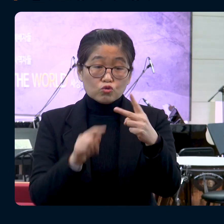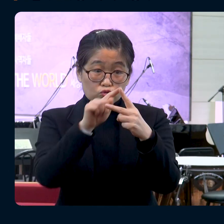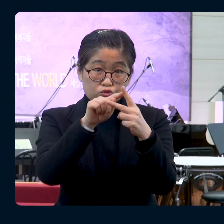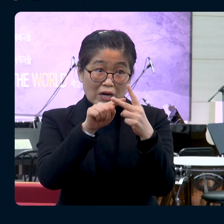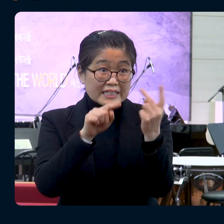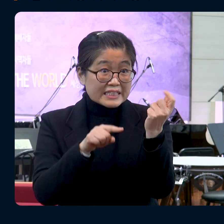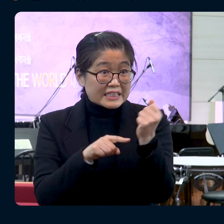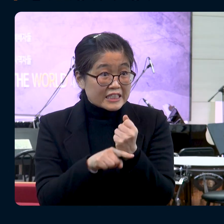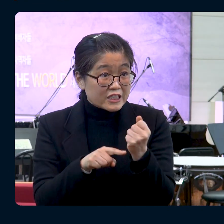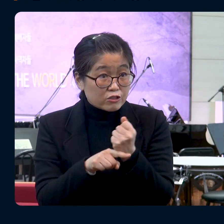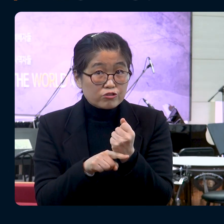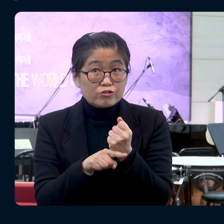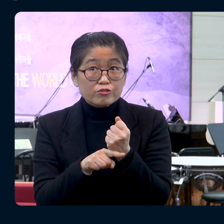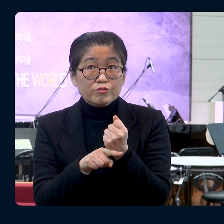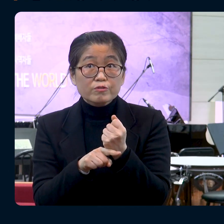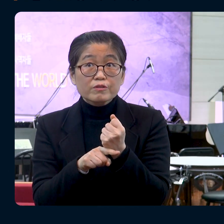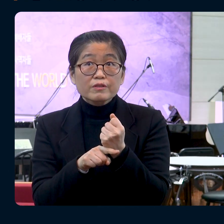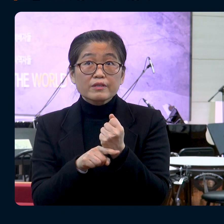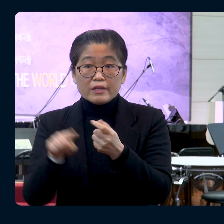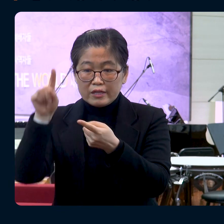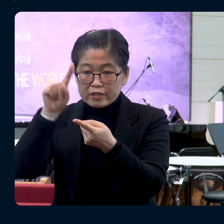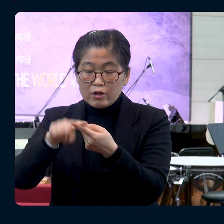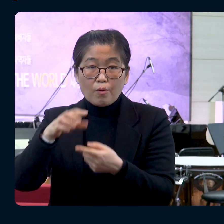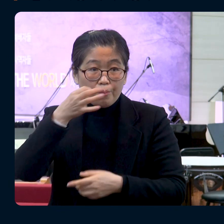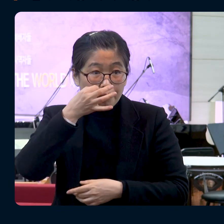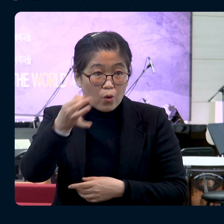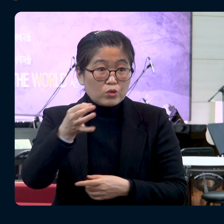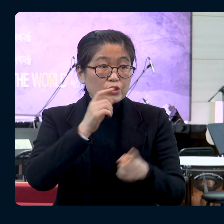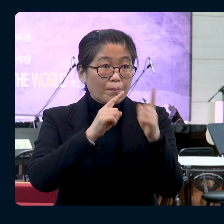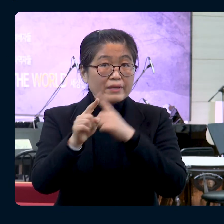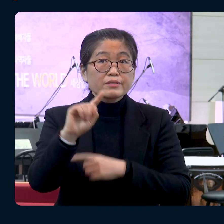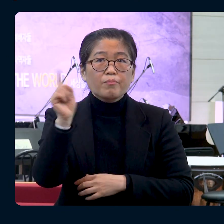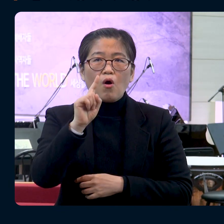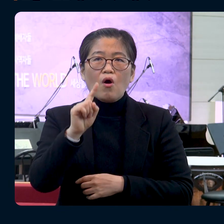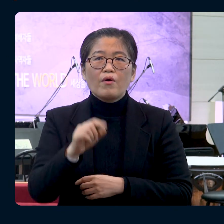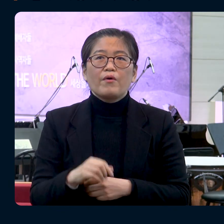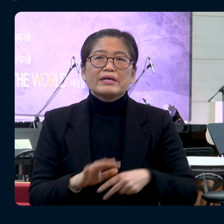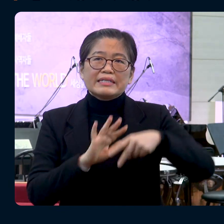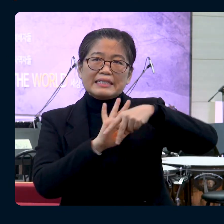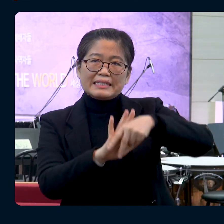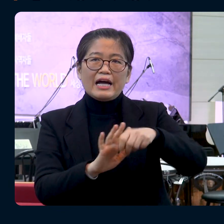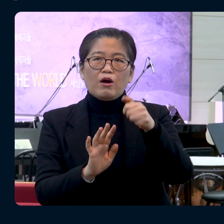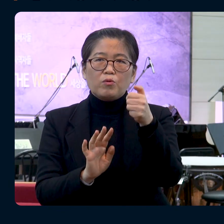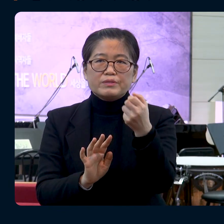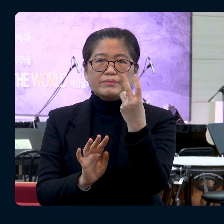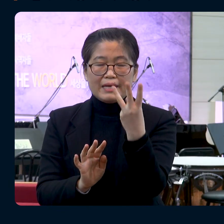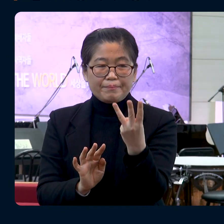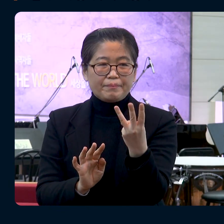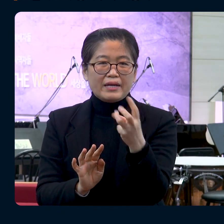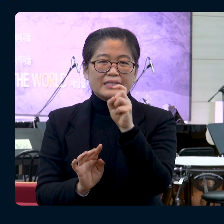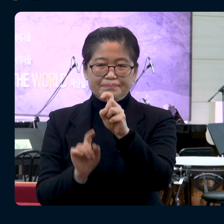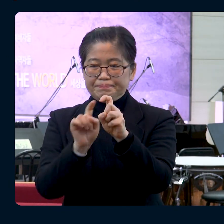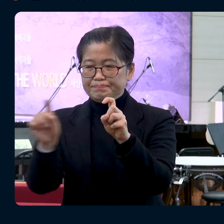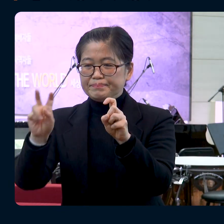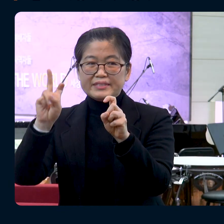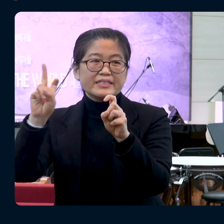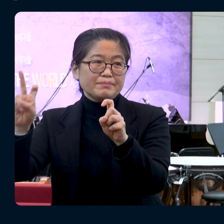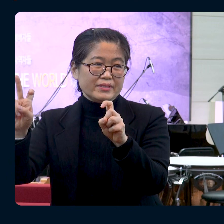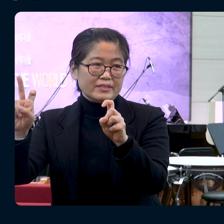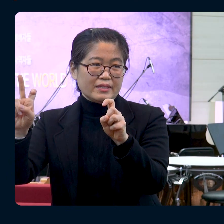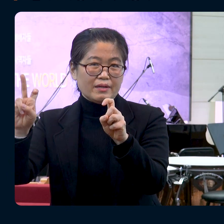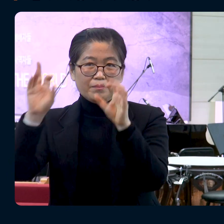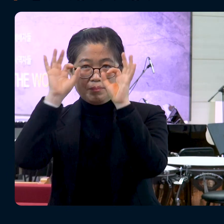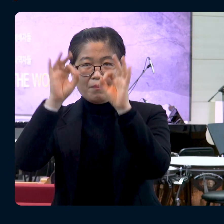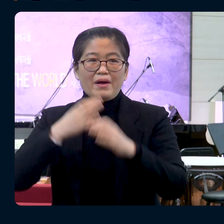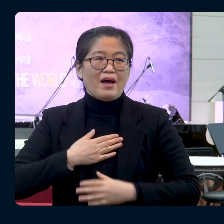가지 선교의 이유, 이것을 그대로 보여준 말씀이 바로 이사야 53장 10절로 12절 오늘 말씀이에요.